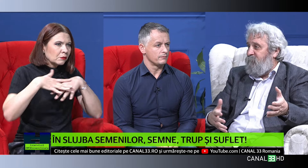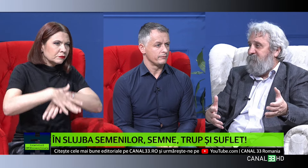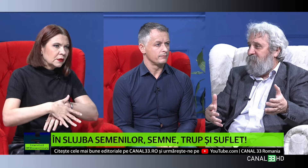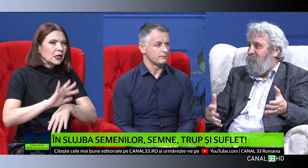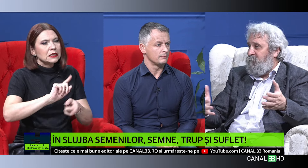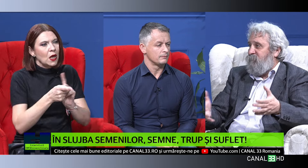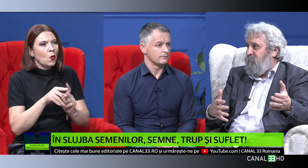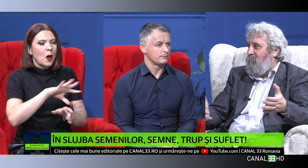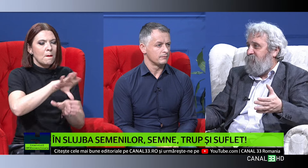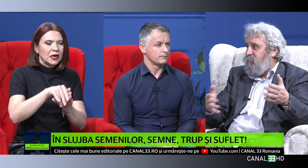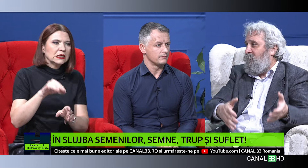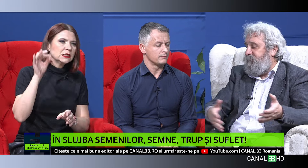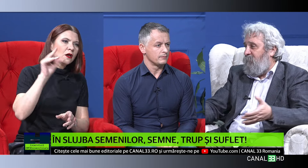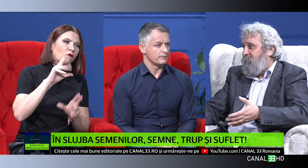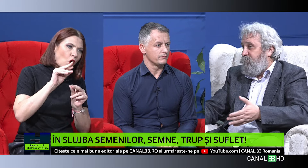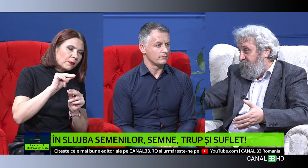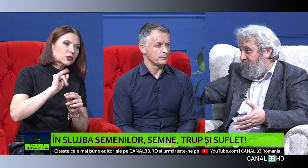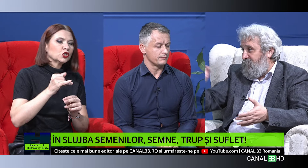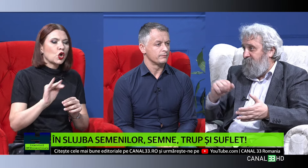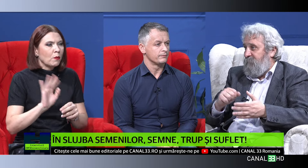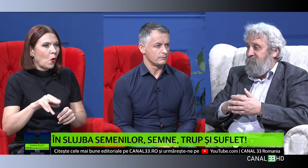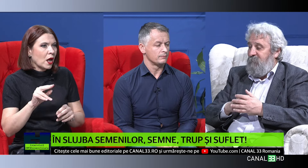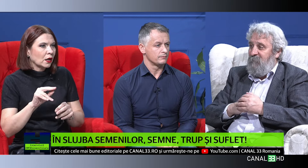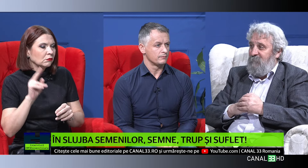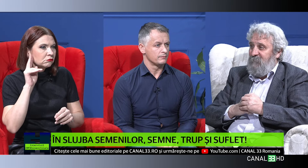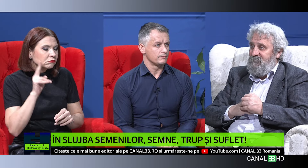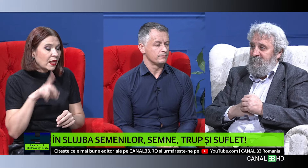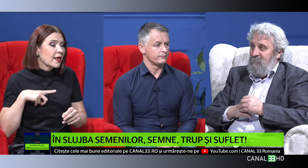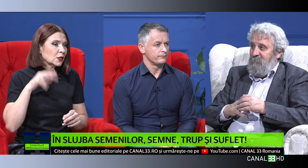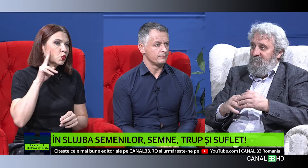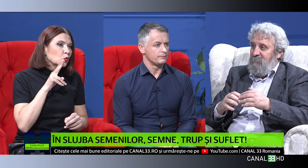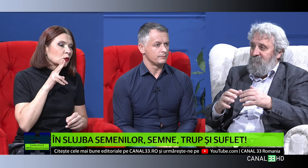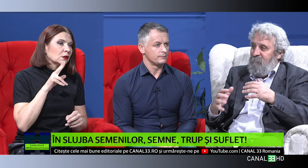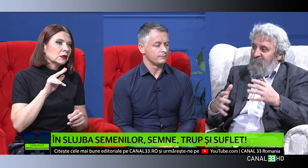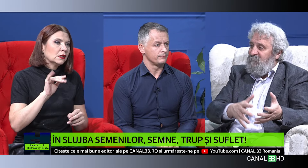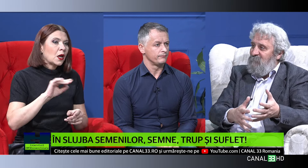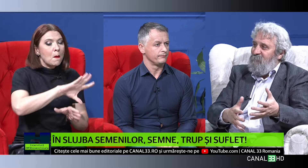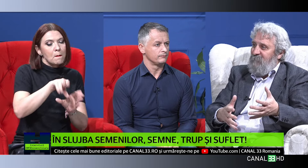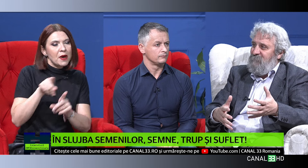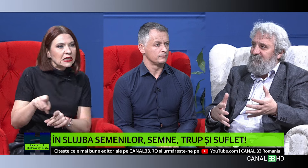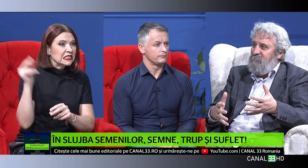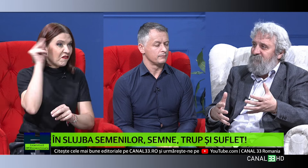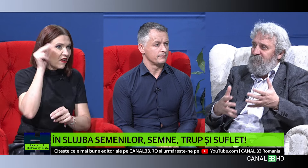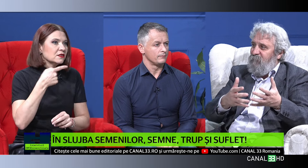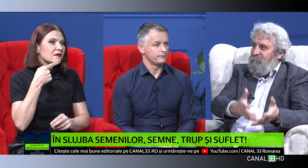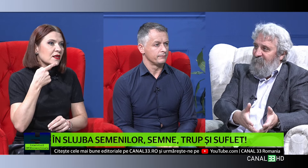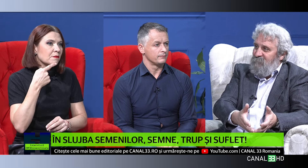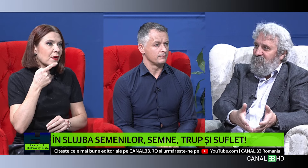amii părinți vorbesc și aud și copilul are o problemă, după cum ne-ai relatat, părinții învață, sunt forțați